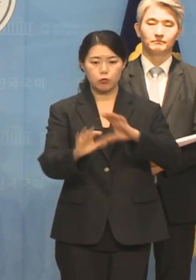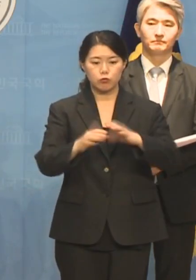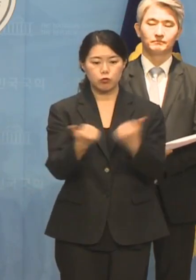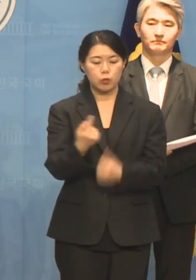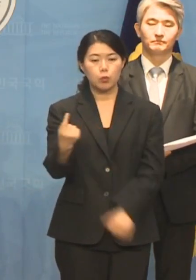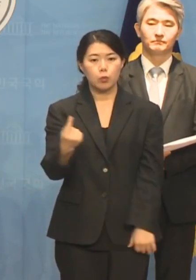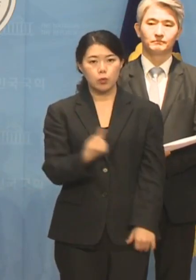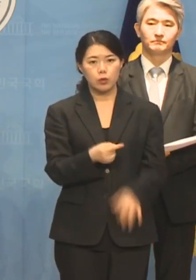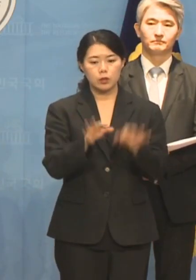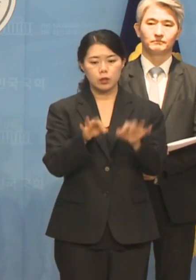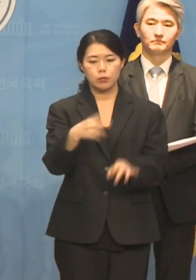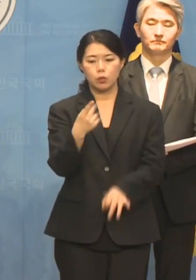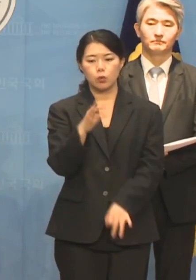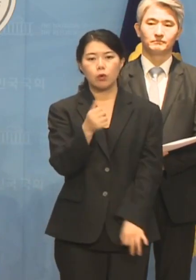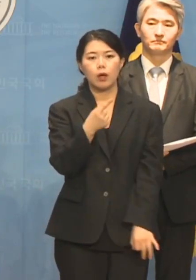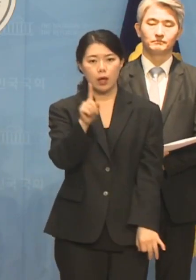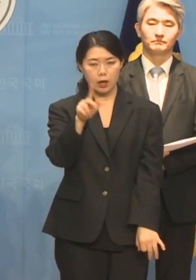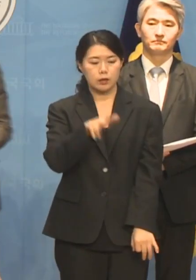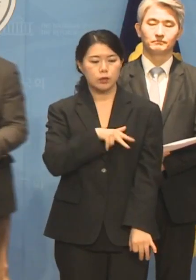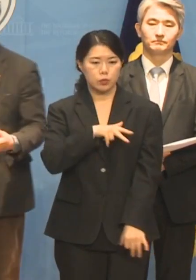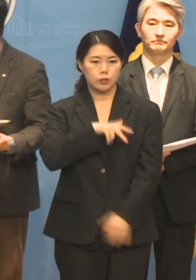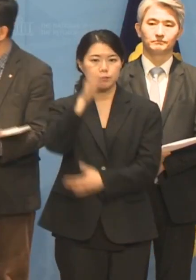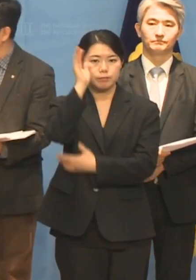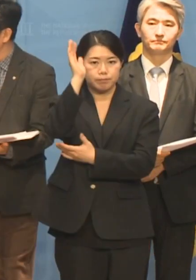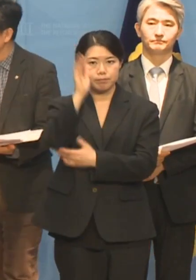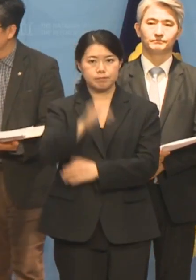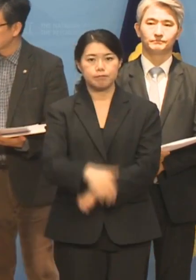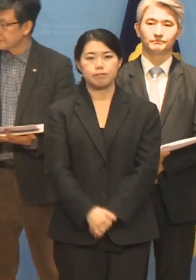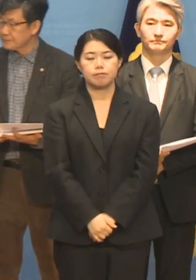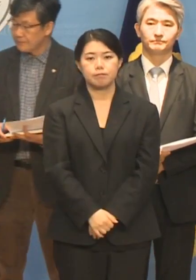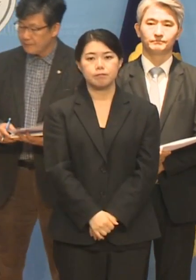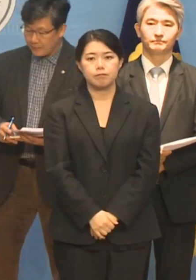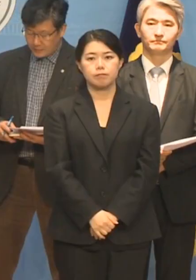들어오신 김동아 의원님 발언 듣도록 하겠습니다.